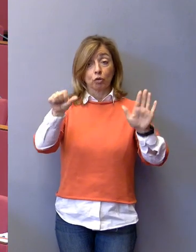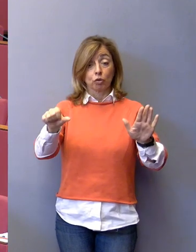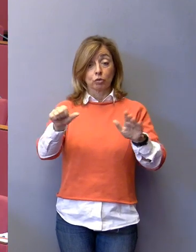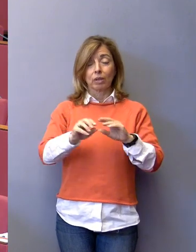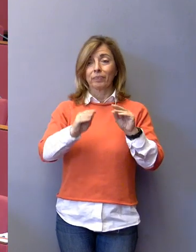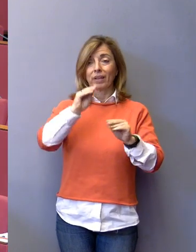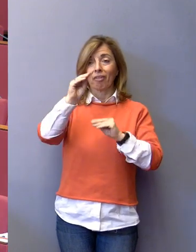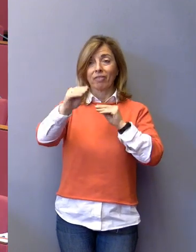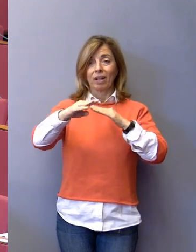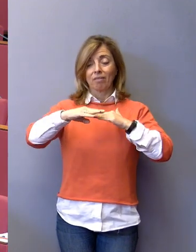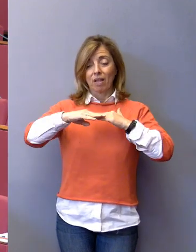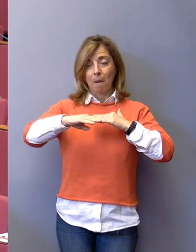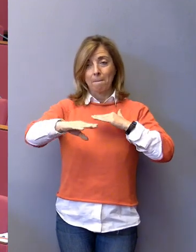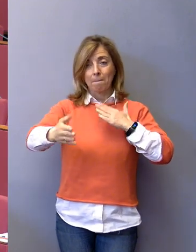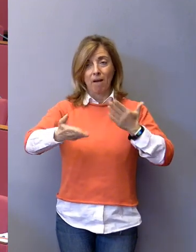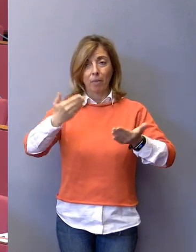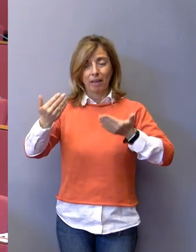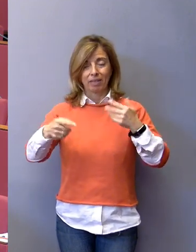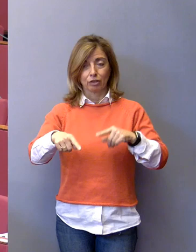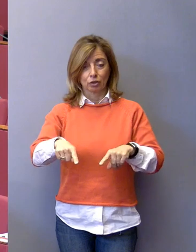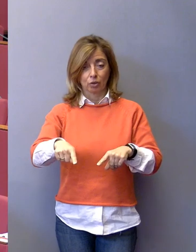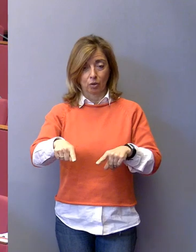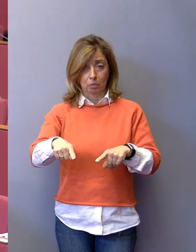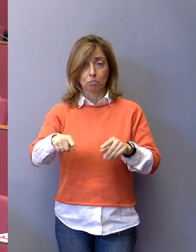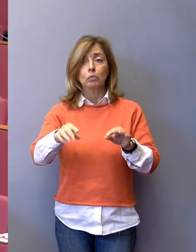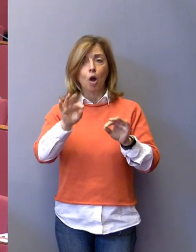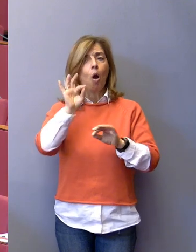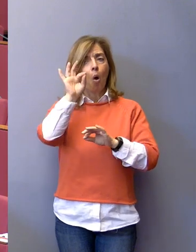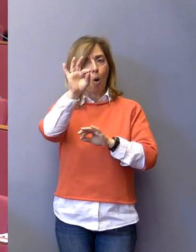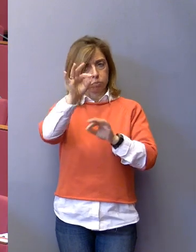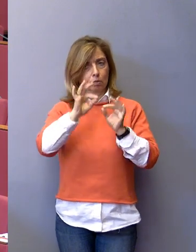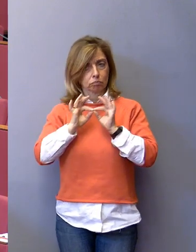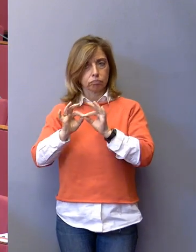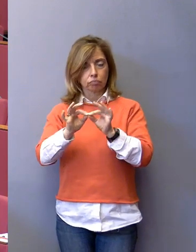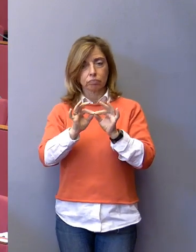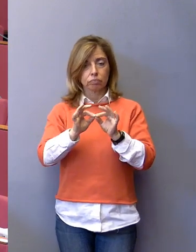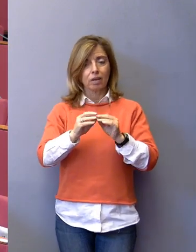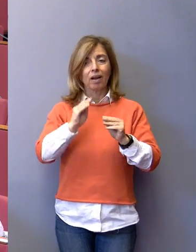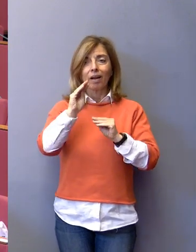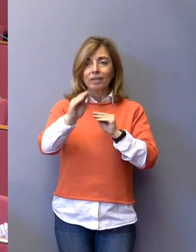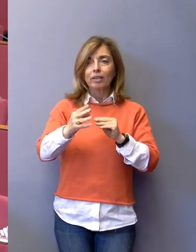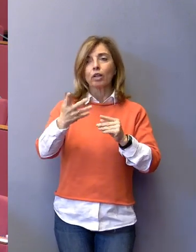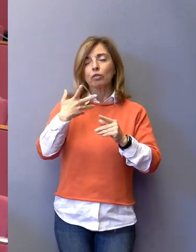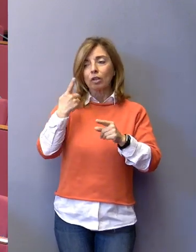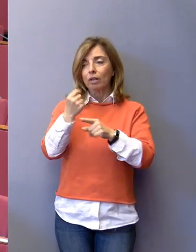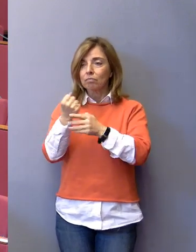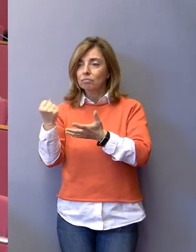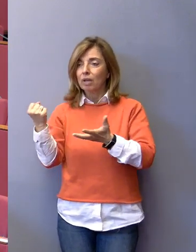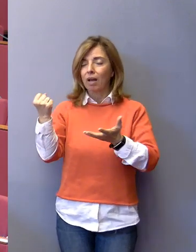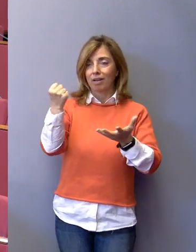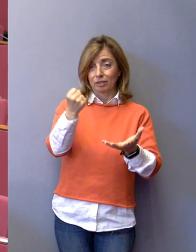pavimentazione che è un obiettivo che condividiamo chiaramente ci siano risorse però risorse